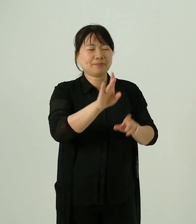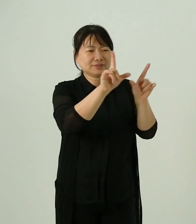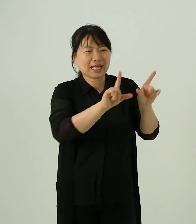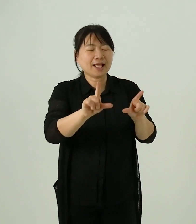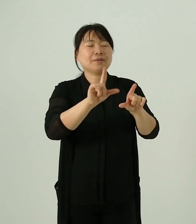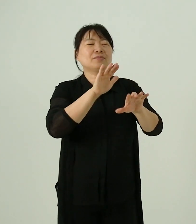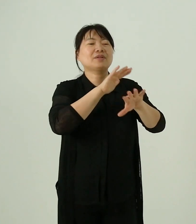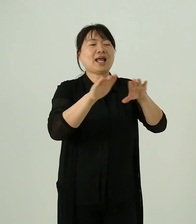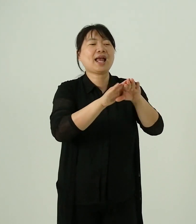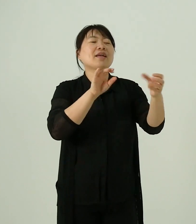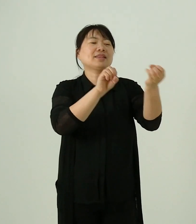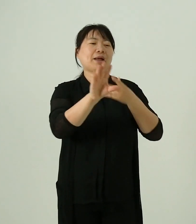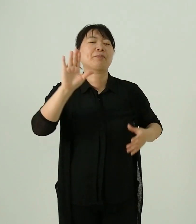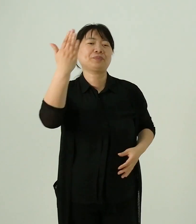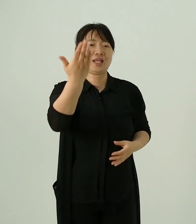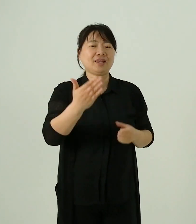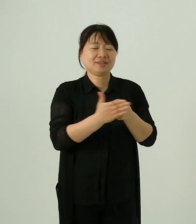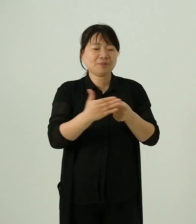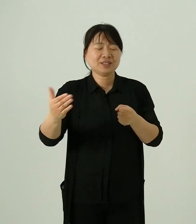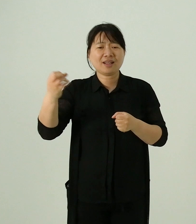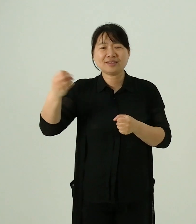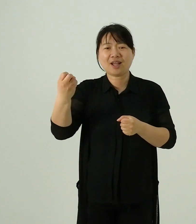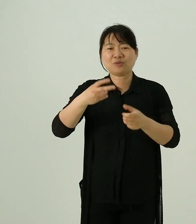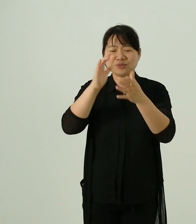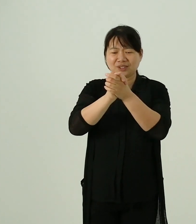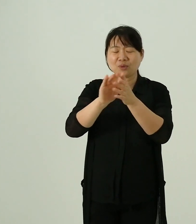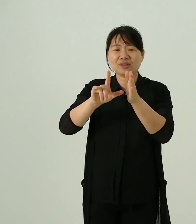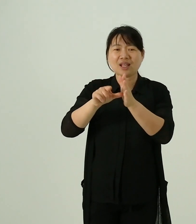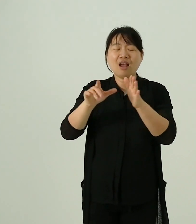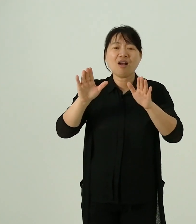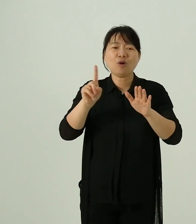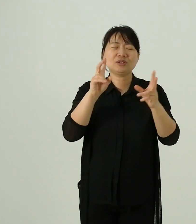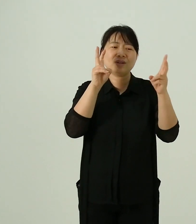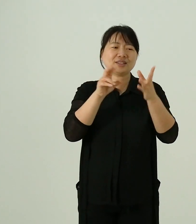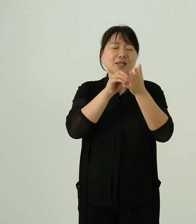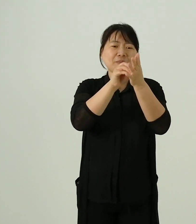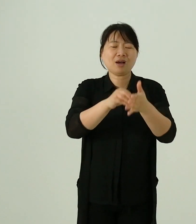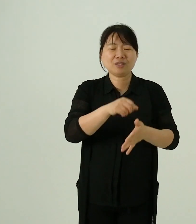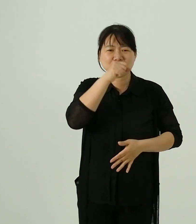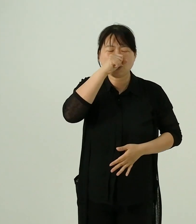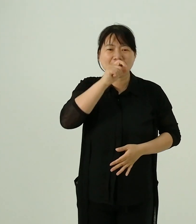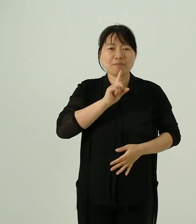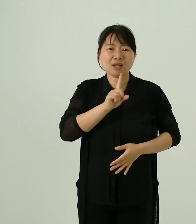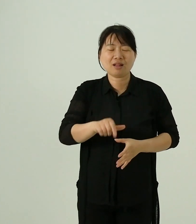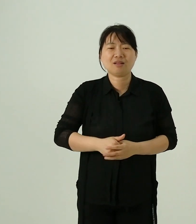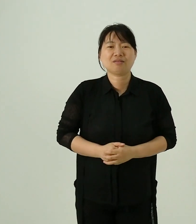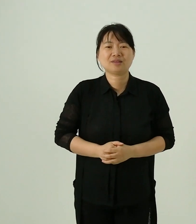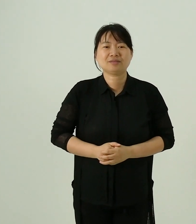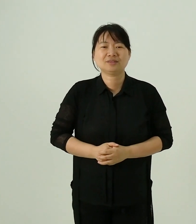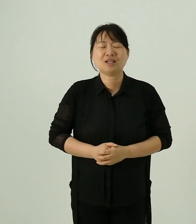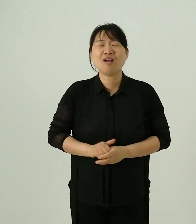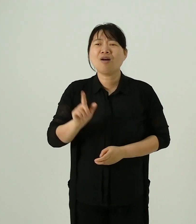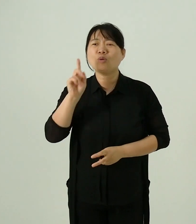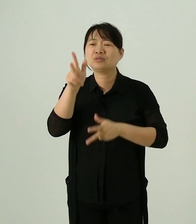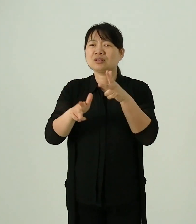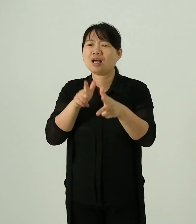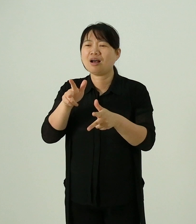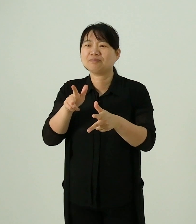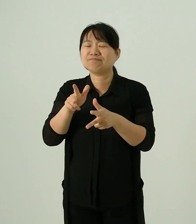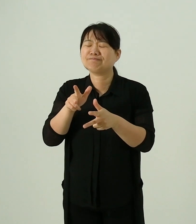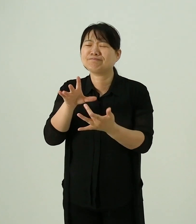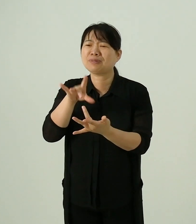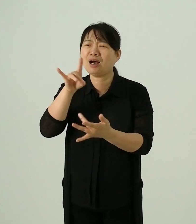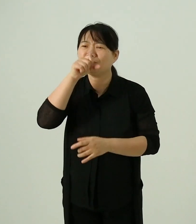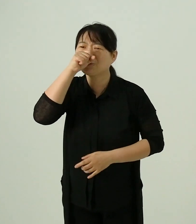겁니다. 그러니까 자꾸 기도할 때 어느 회사를 들어가야 될까요? 어느 사업을 해야